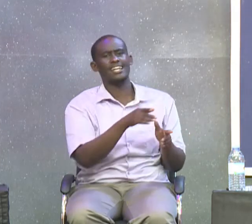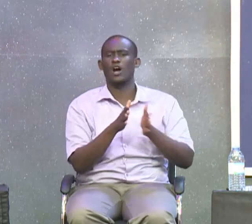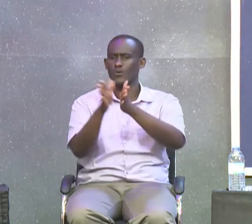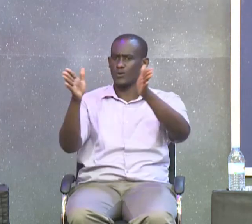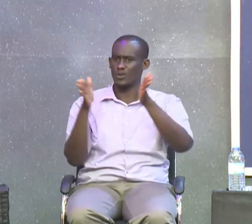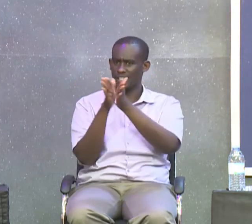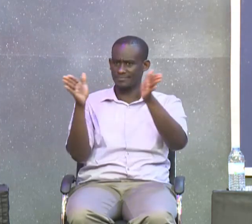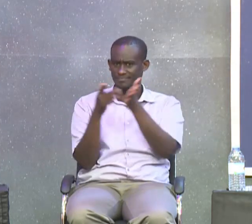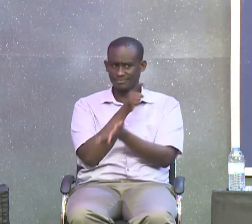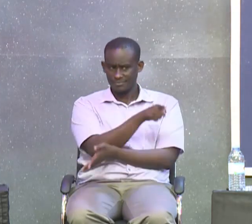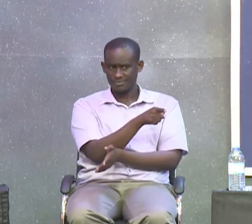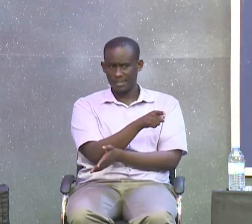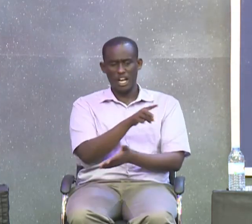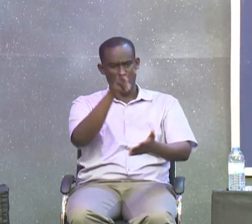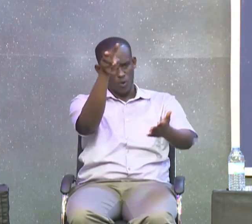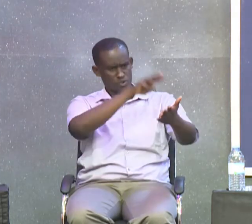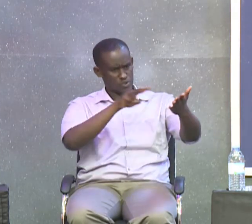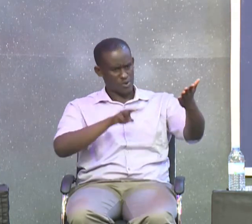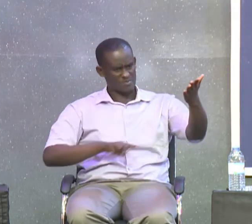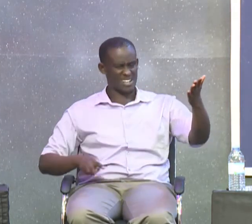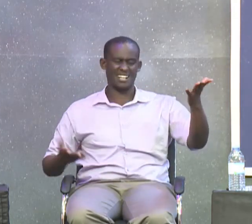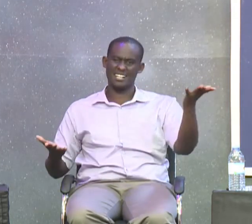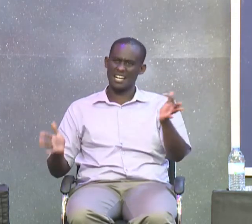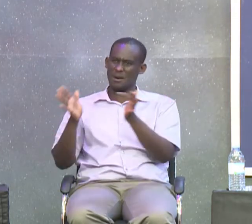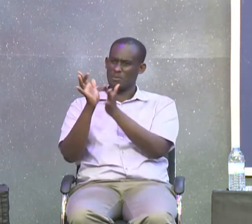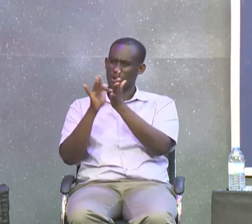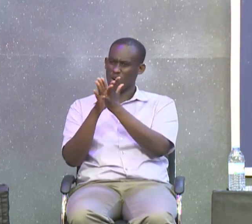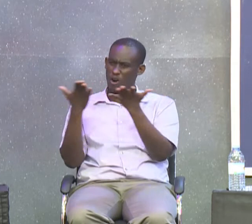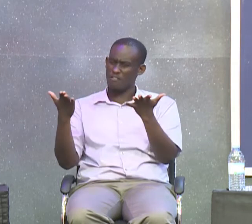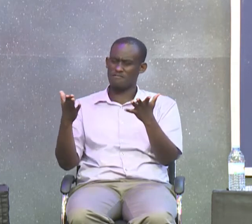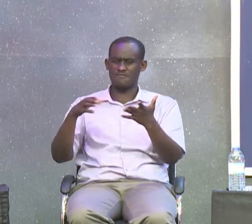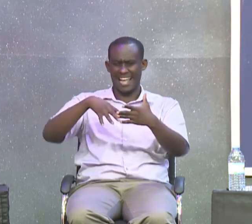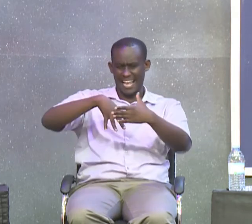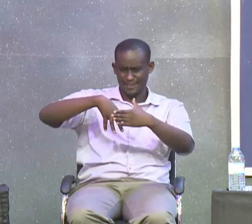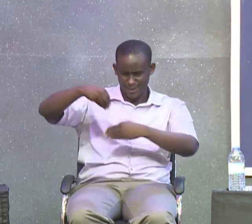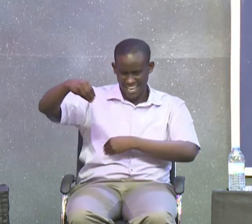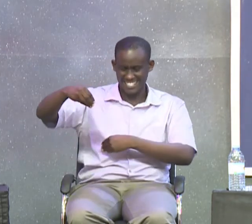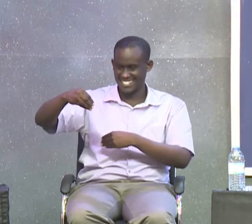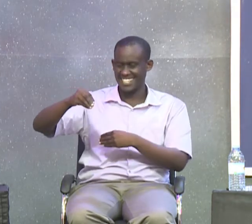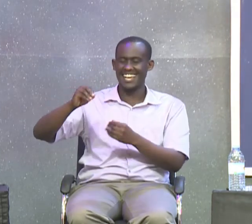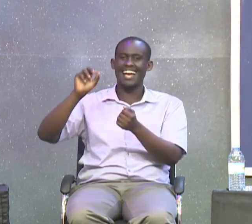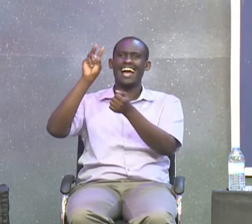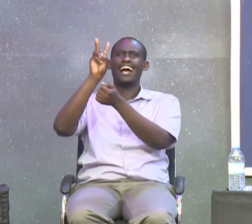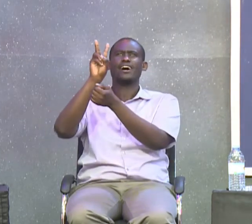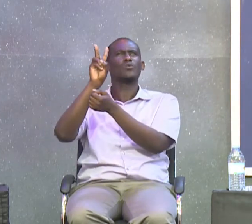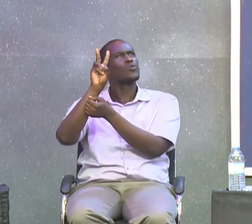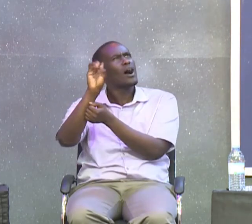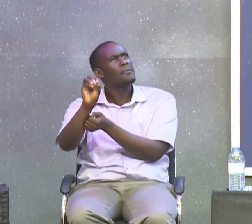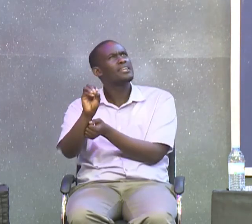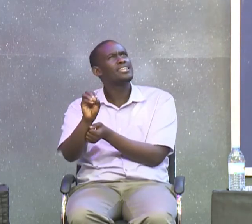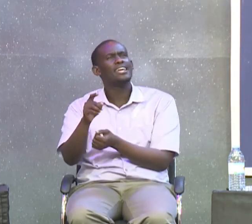mbikunnyonnyodde bw'osoma kitabo ky'okuva essula 23 olunyiriri lwabiri lutuwa